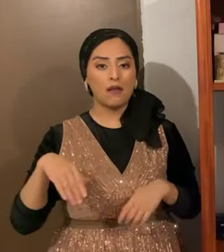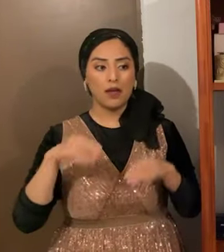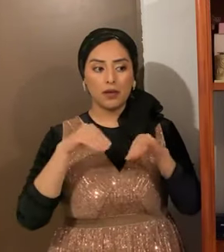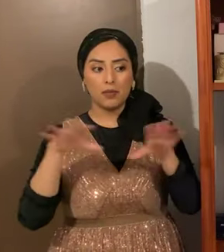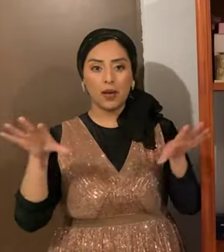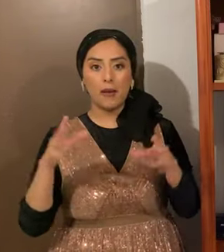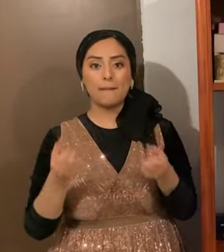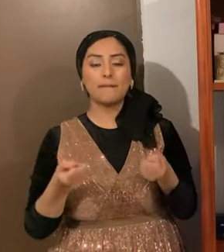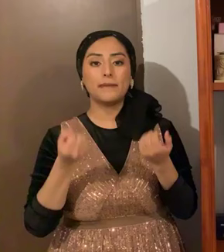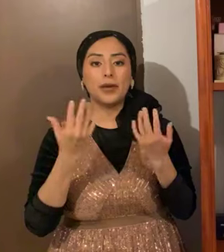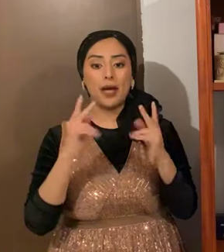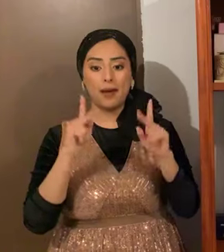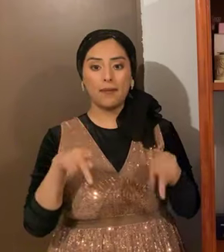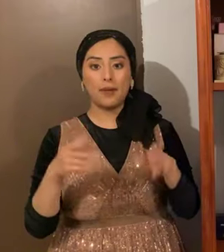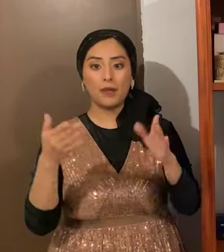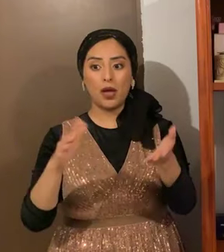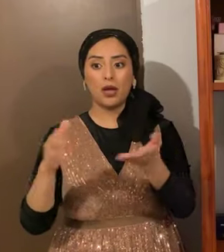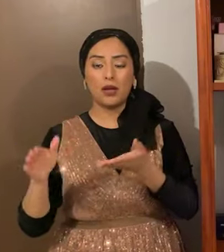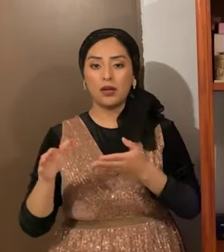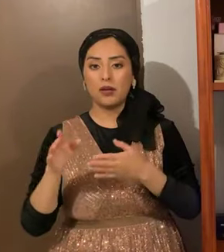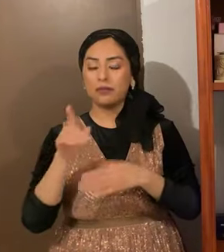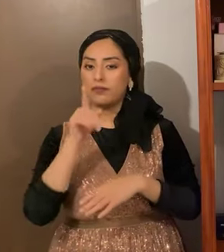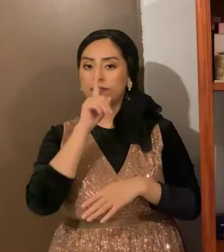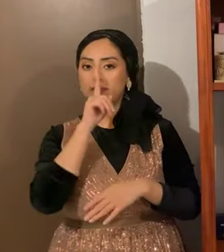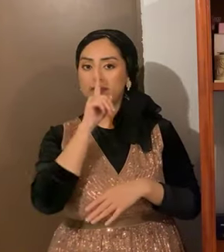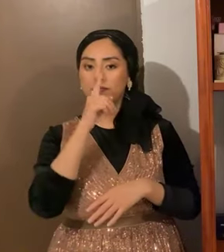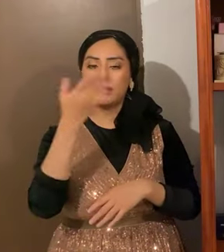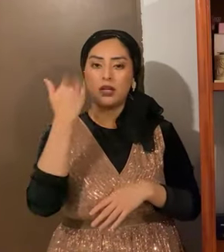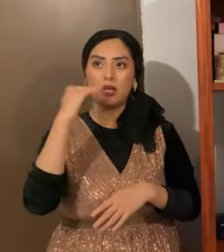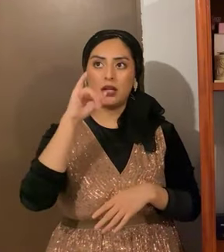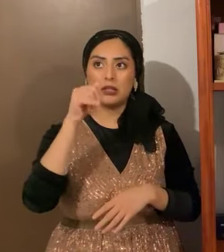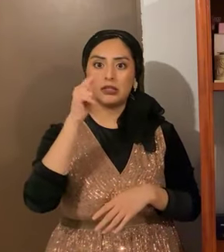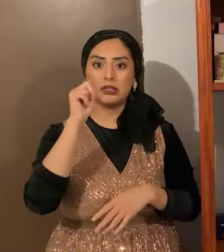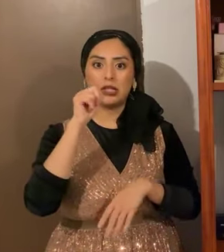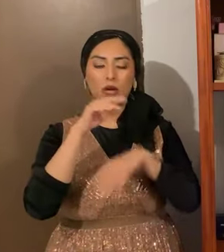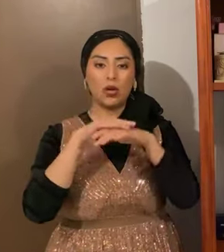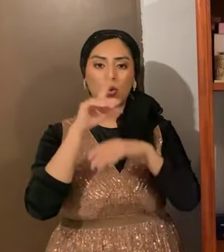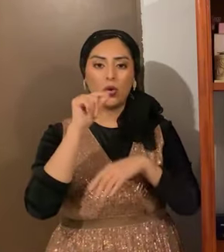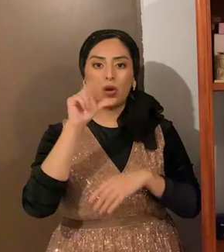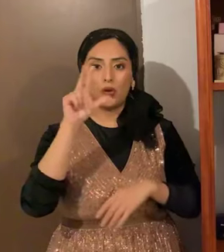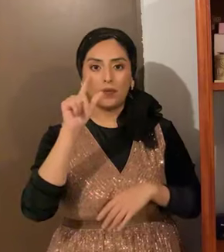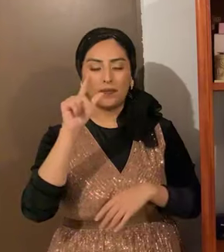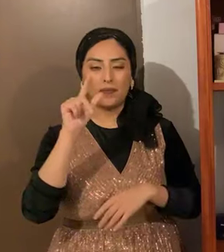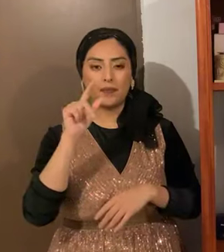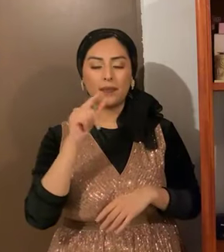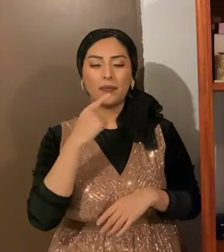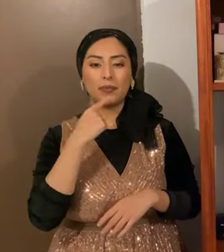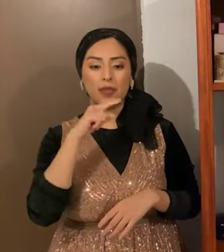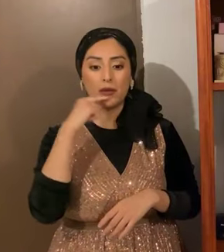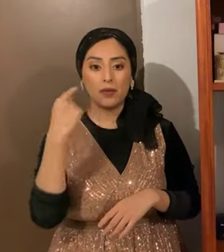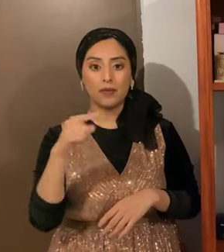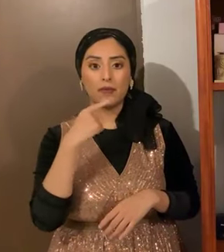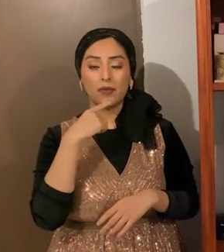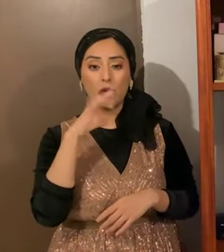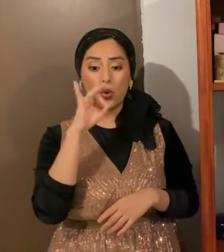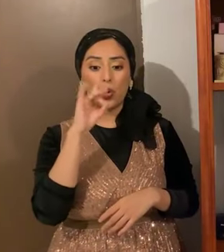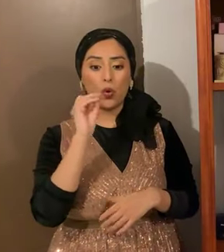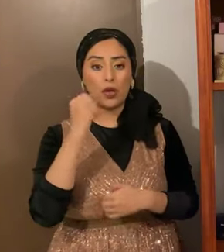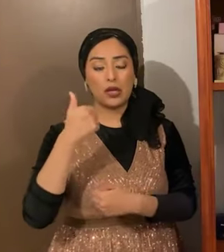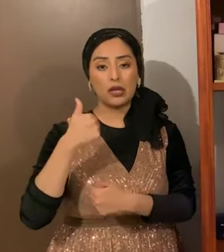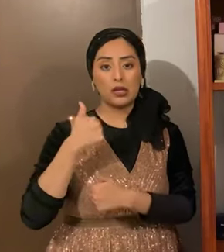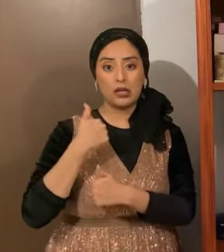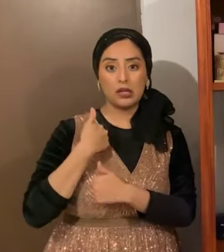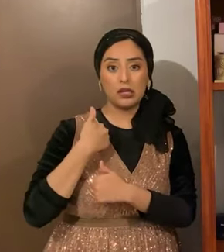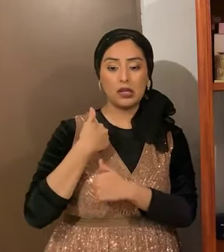sobre muertes en el campo de batalla desde enero de 2023, cuando informó que más de 80